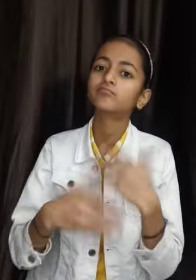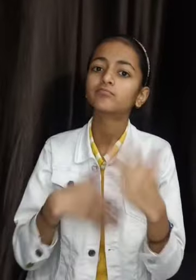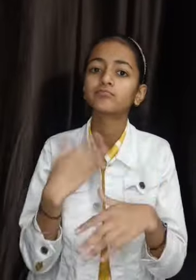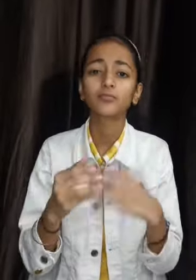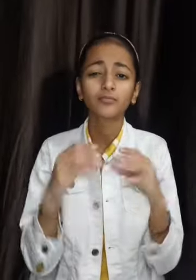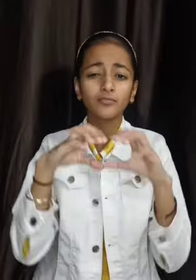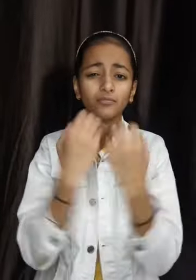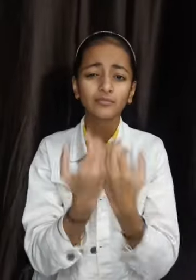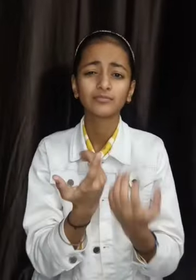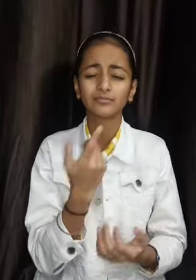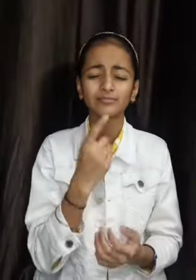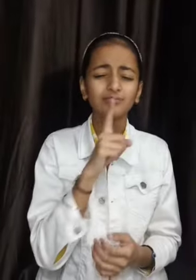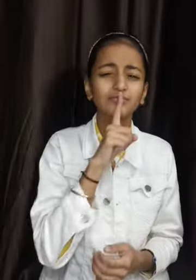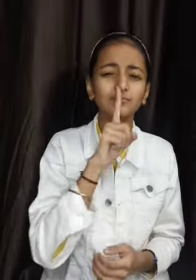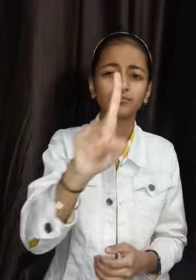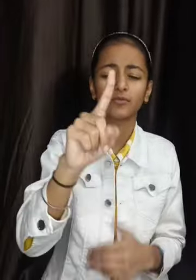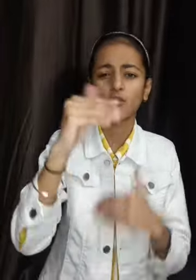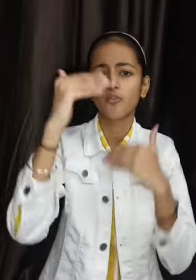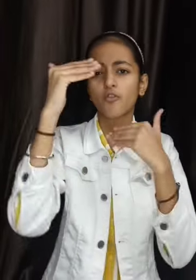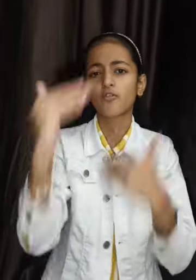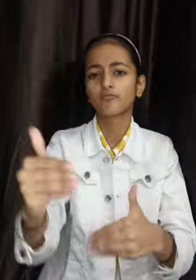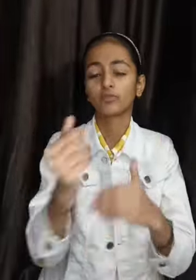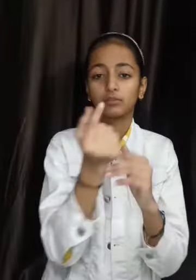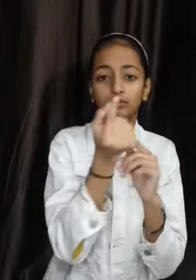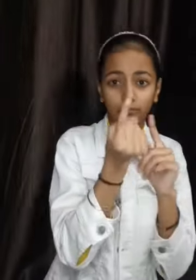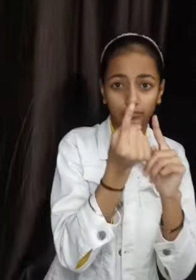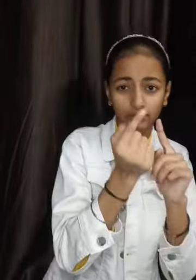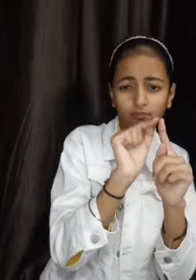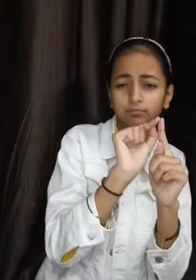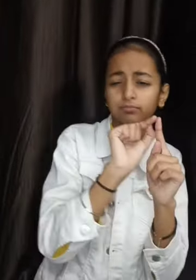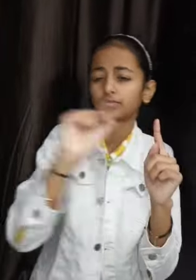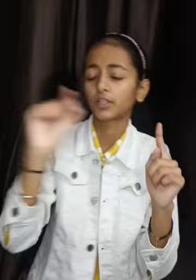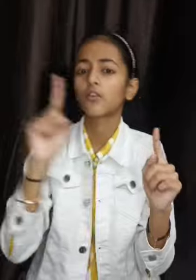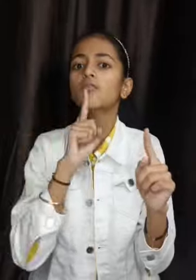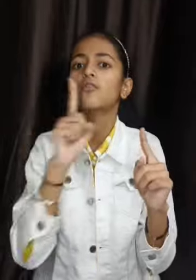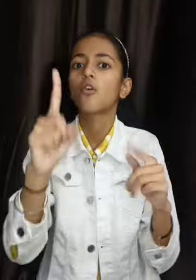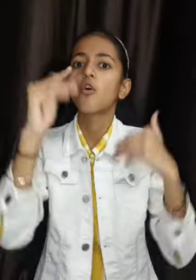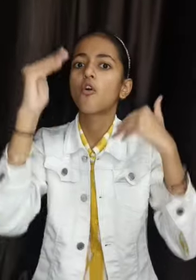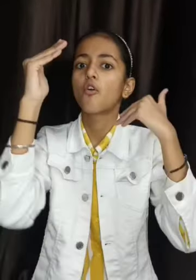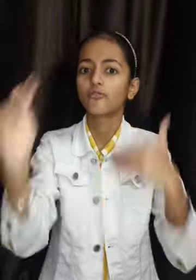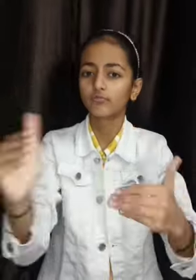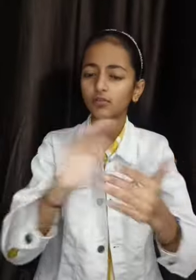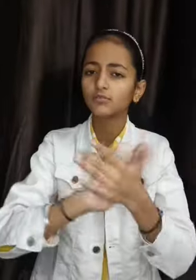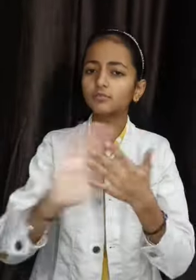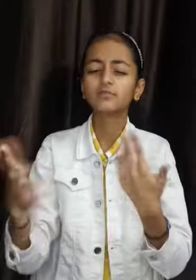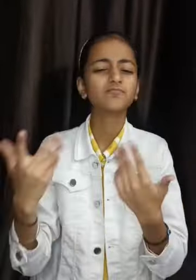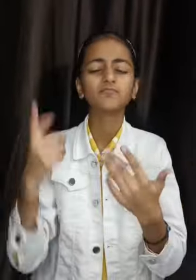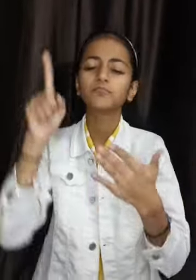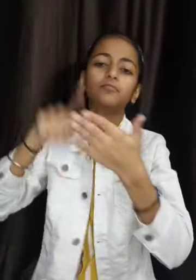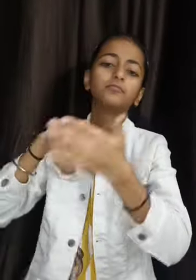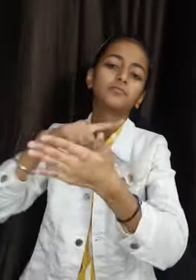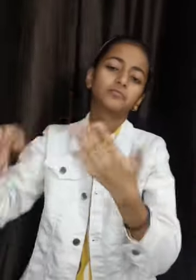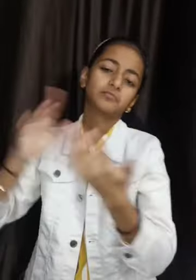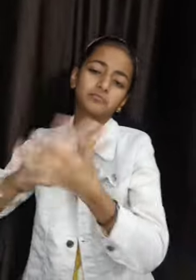कुछ समय के बाद मेरे माता पिता ने प्रथम कक्षा के बाद मेरा दाखिला बधिर स्कूल में करा